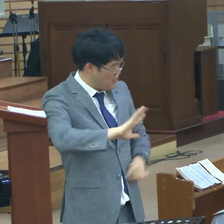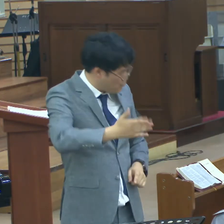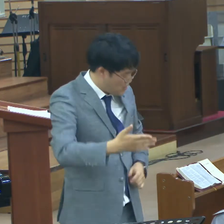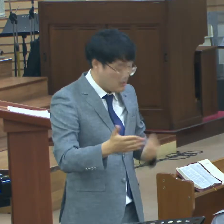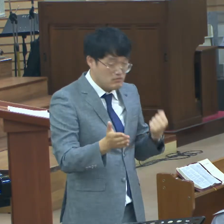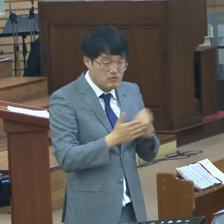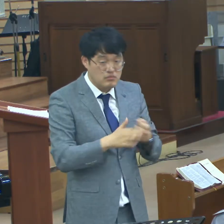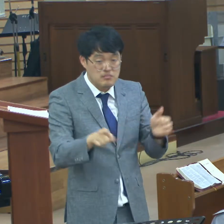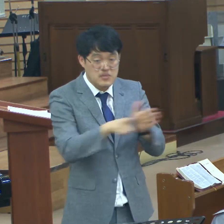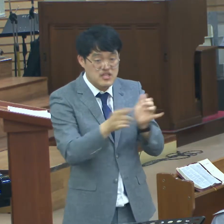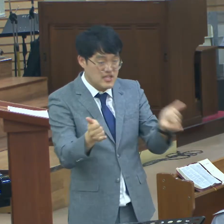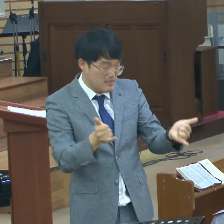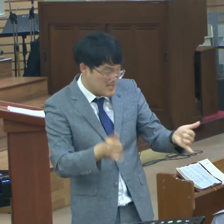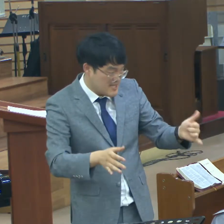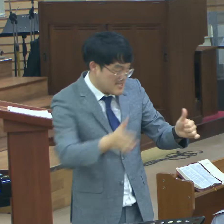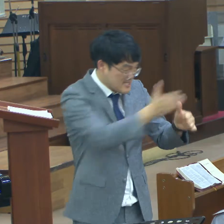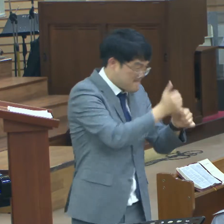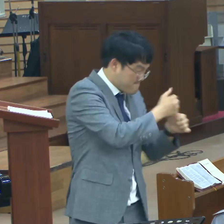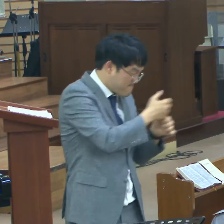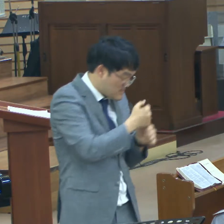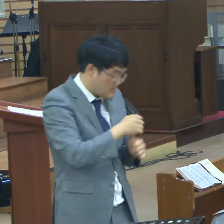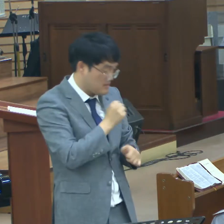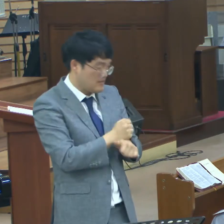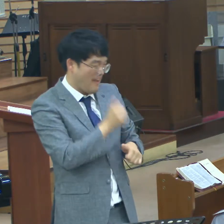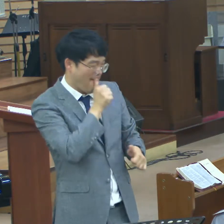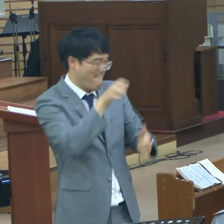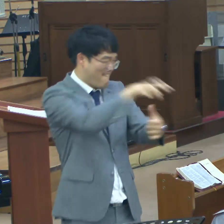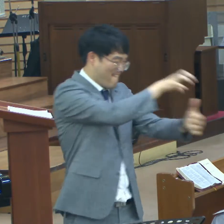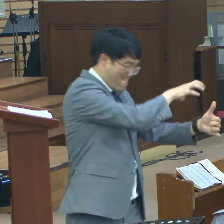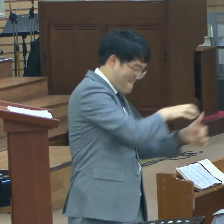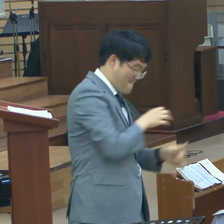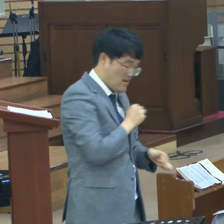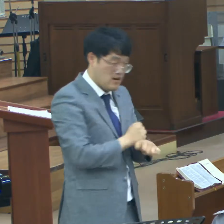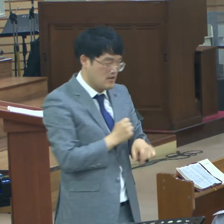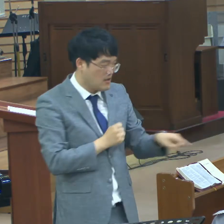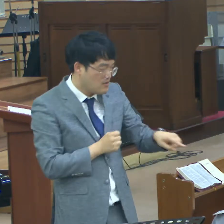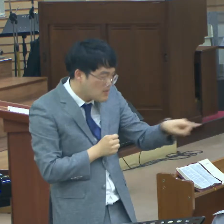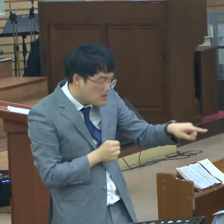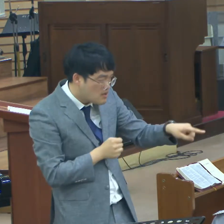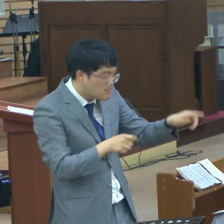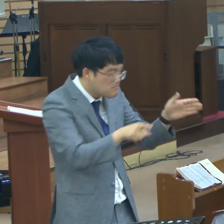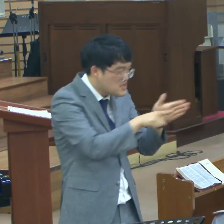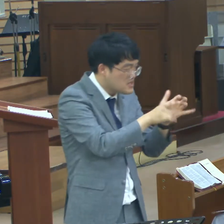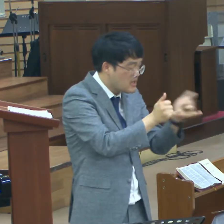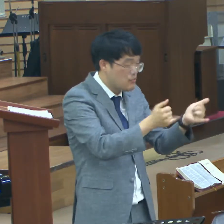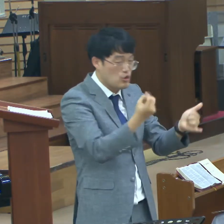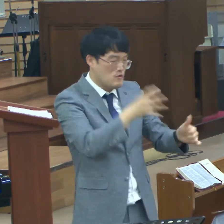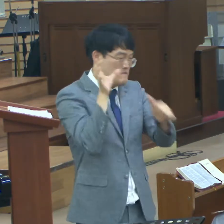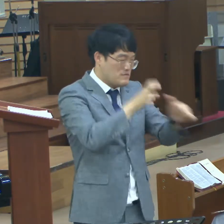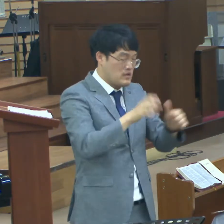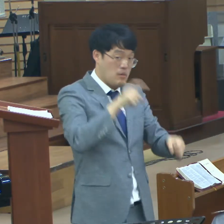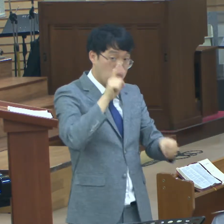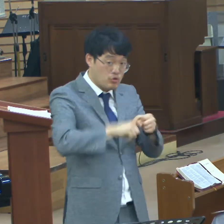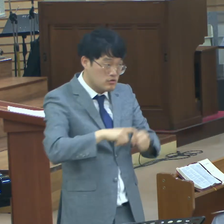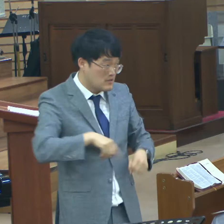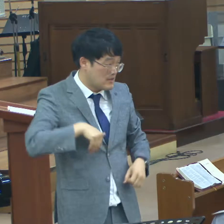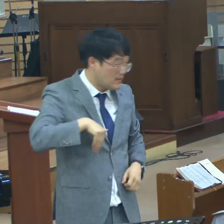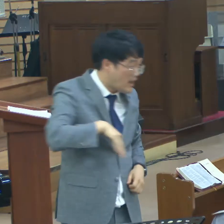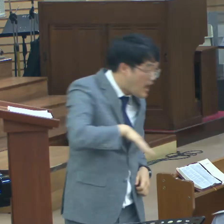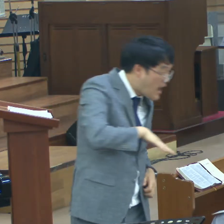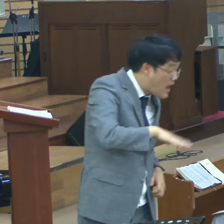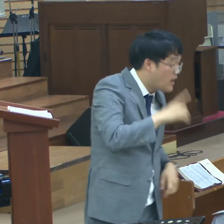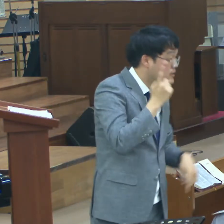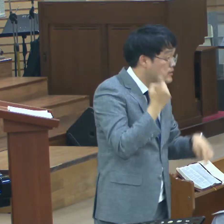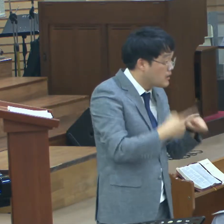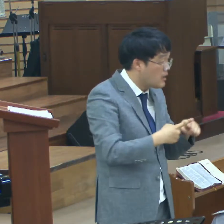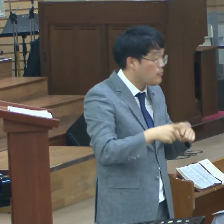그러다가 다메섹에 예수의 제자들이 있다는 얘기를 듣고 다메섹 도상으로 넘어가다가 빛을 보고 시력을 잃어버렸어요. 아무것도